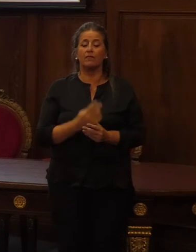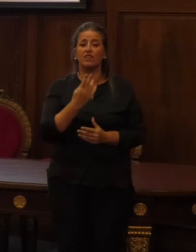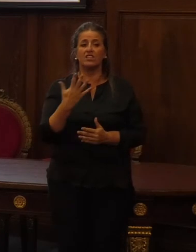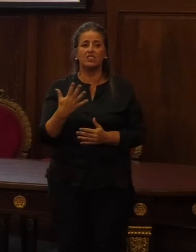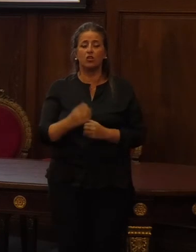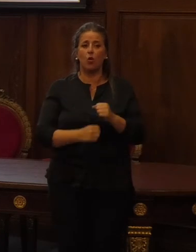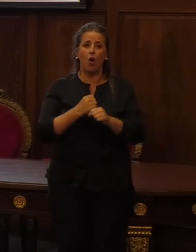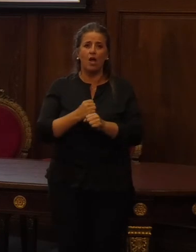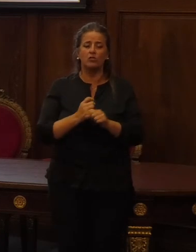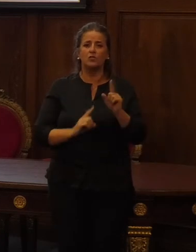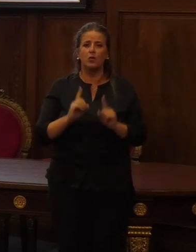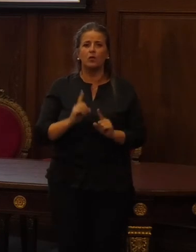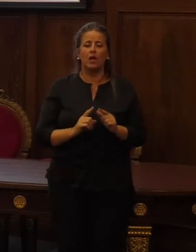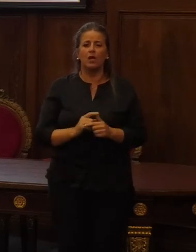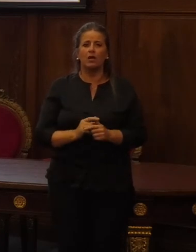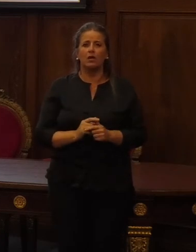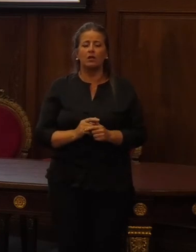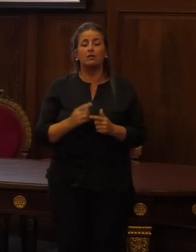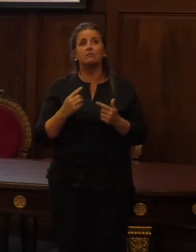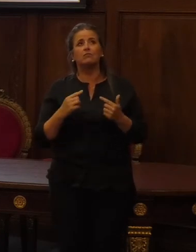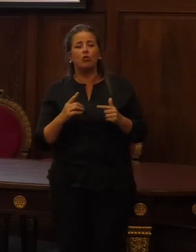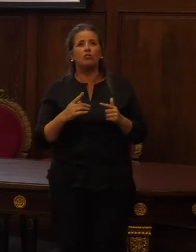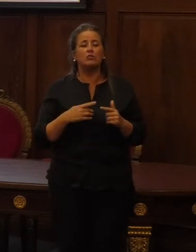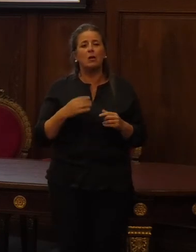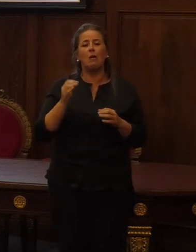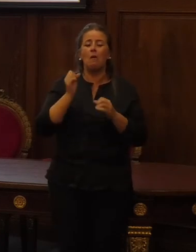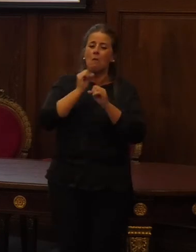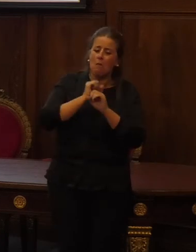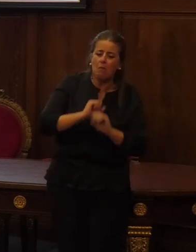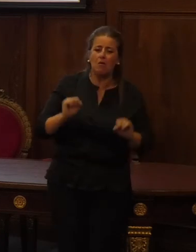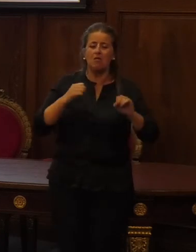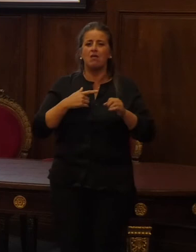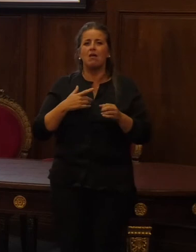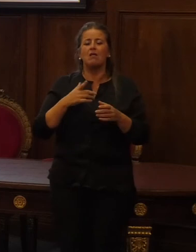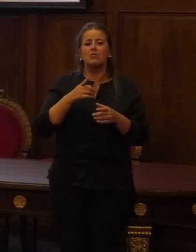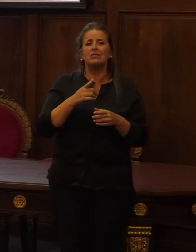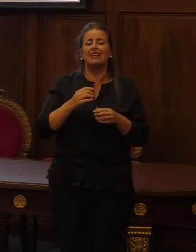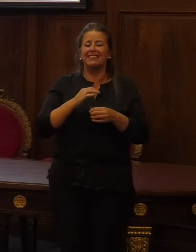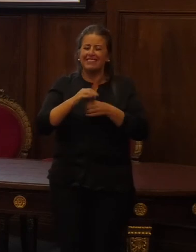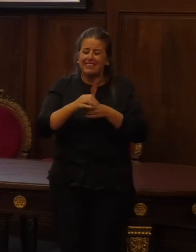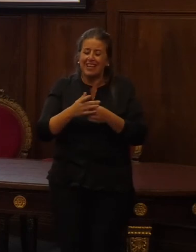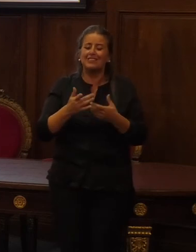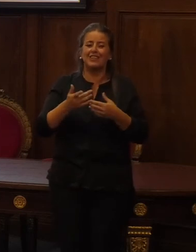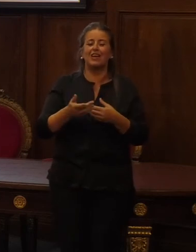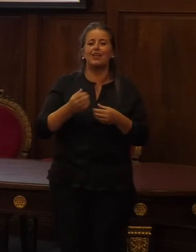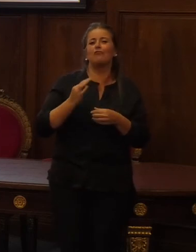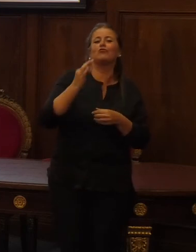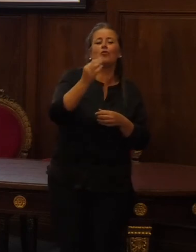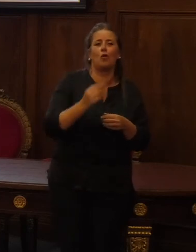Los 25 años de facultad, entonces, fueron la posibilidad de nuestro desarrollo en el plano de la enseñanza y estructura académica.